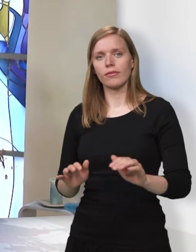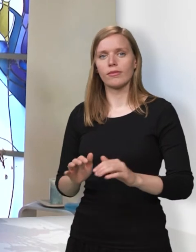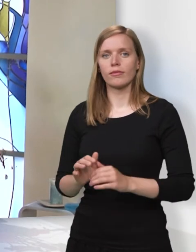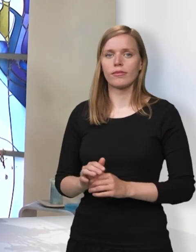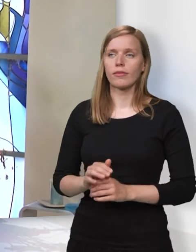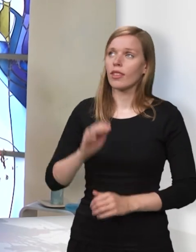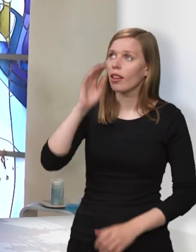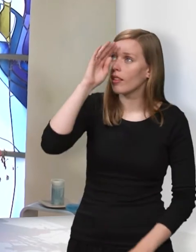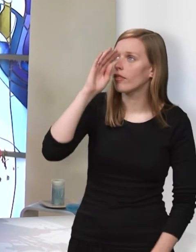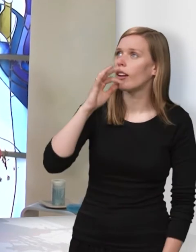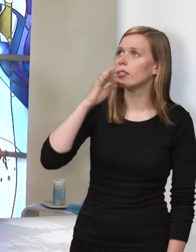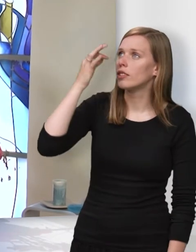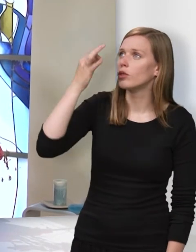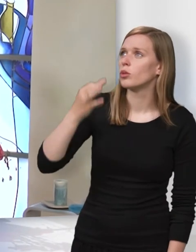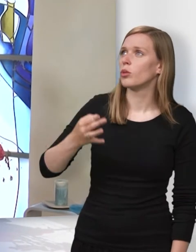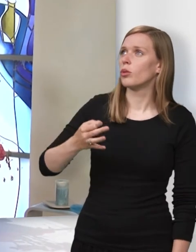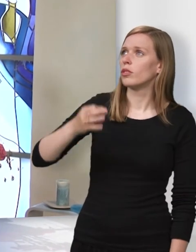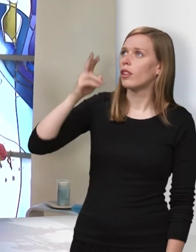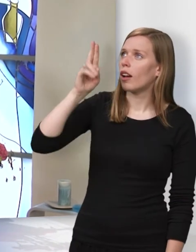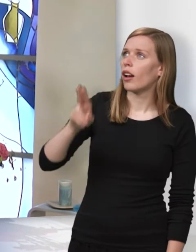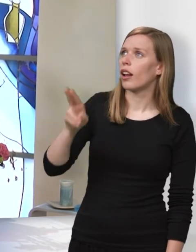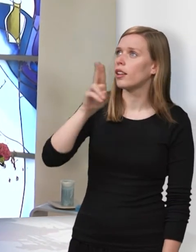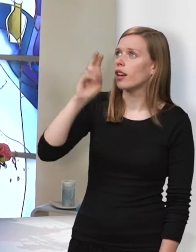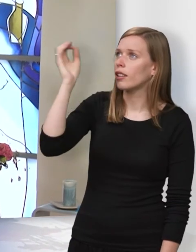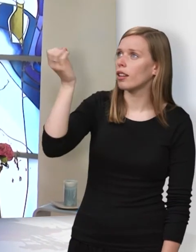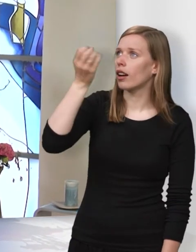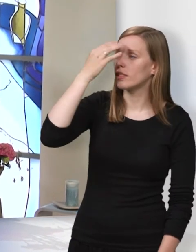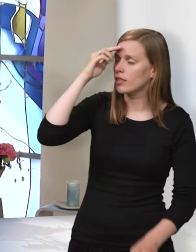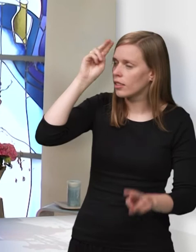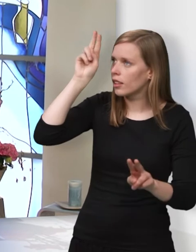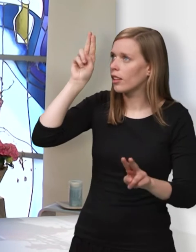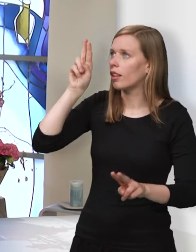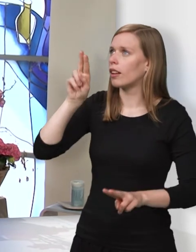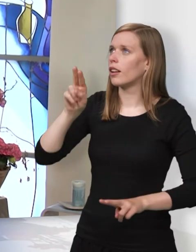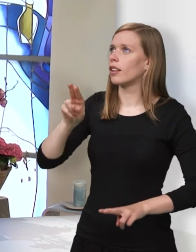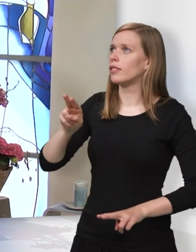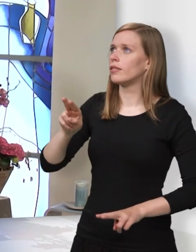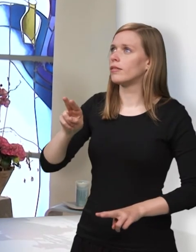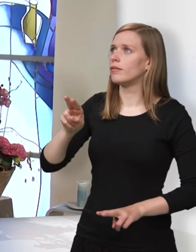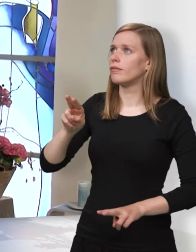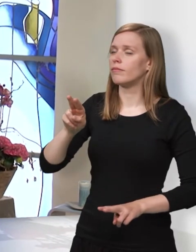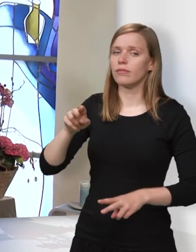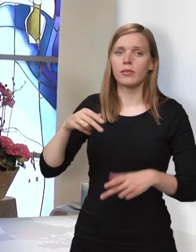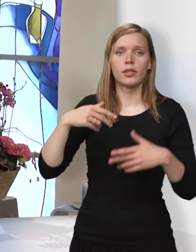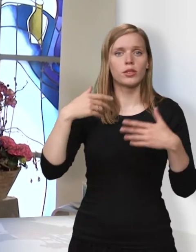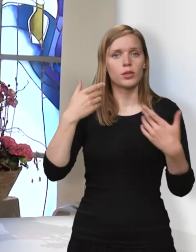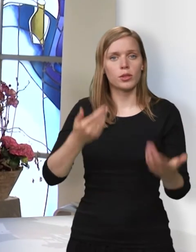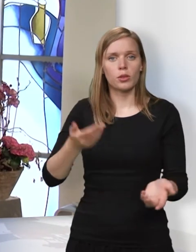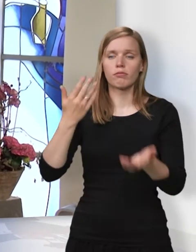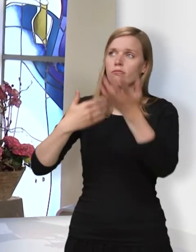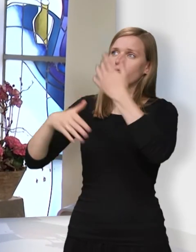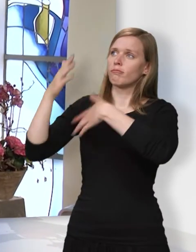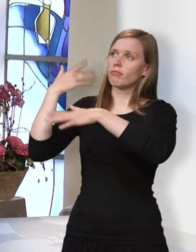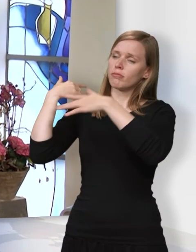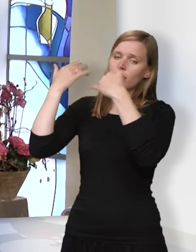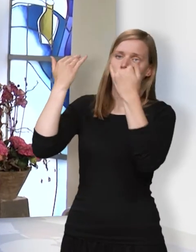Er sei dem Vater und dem Sohn und dem Heiligen Geist. Wie es war im Anfang, so auch jetzt